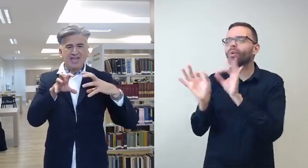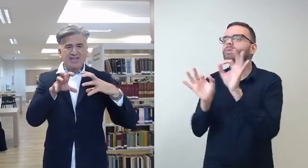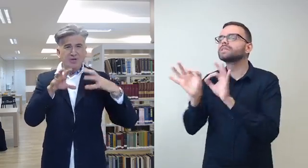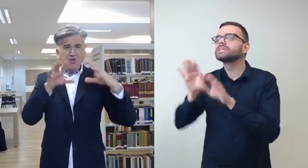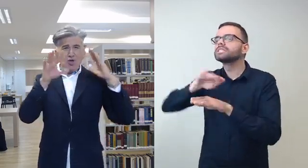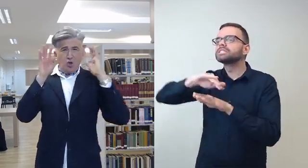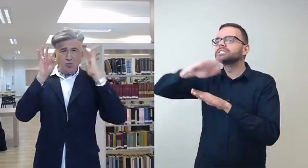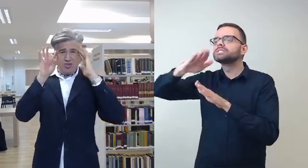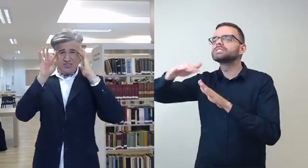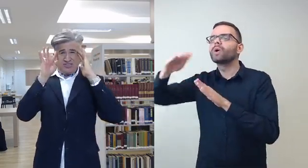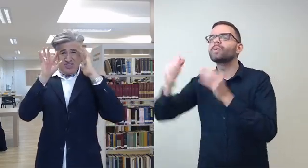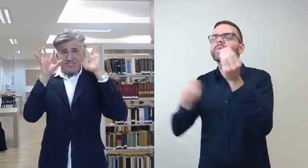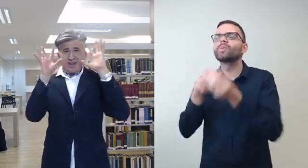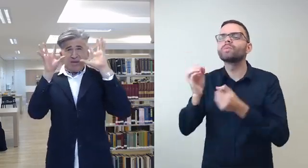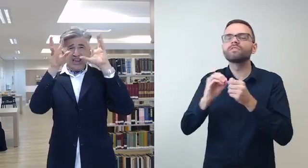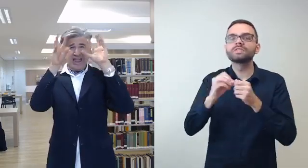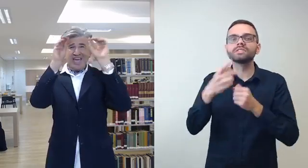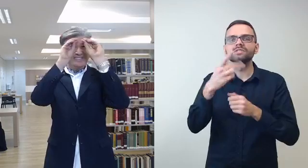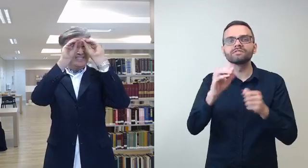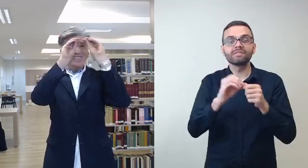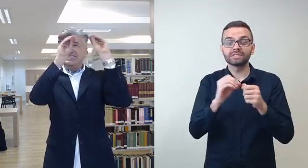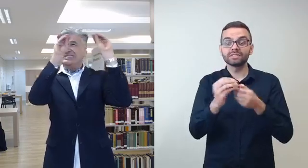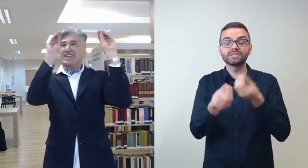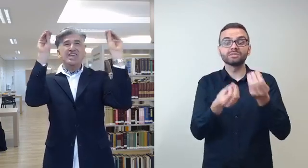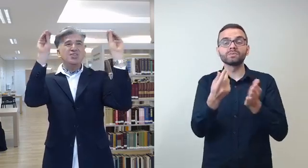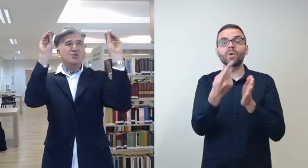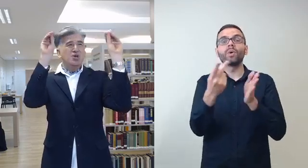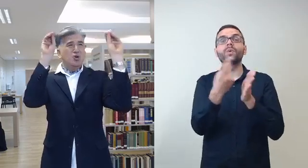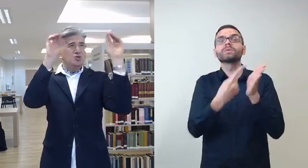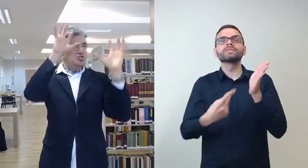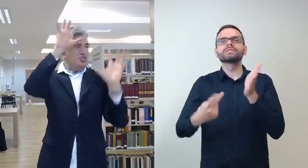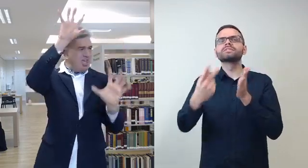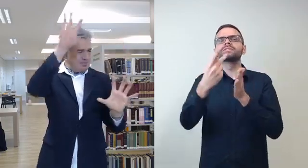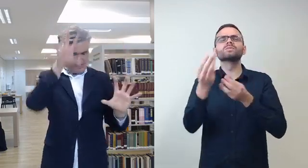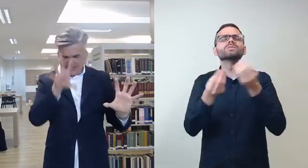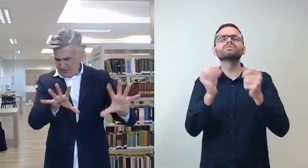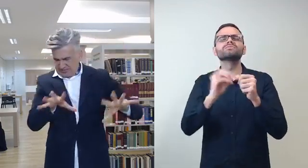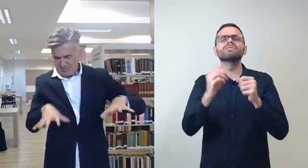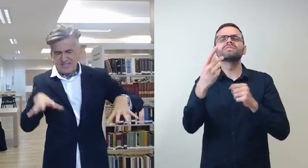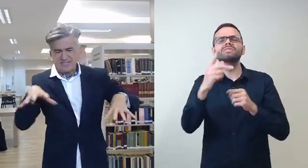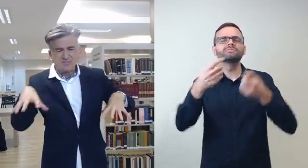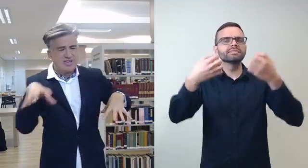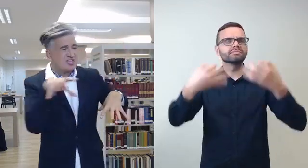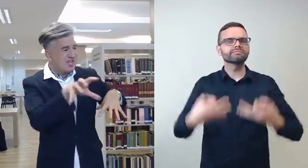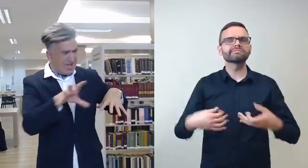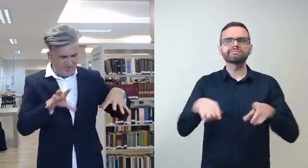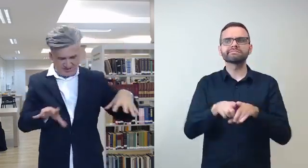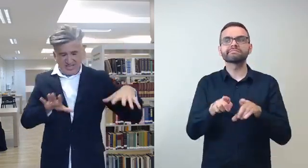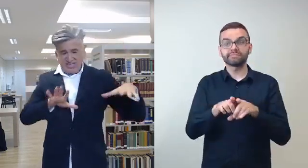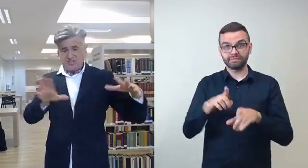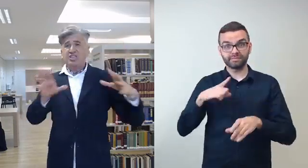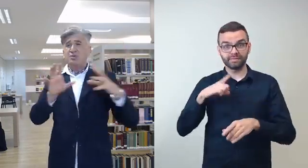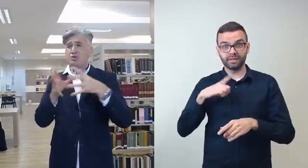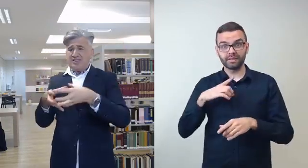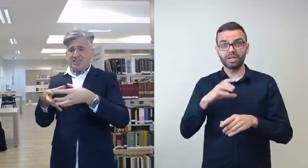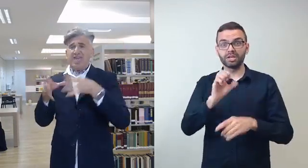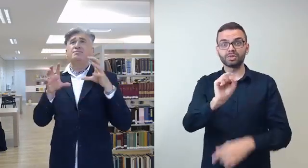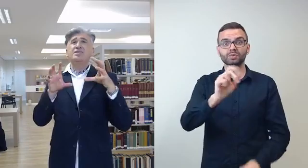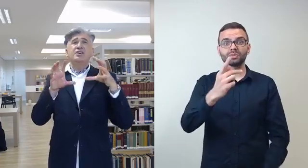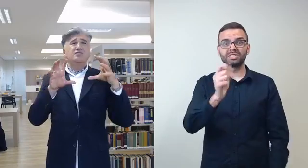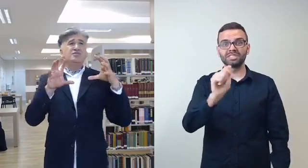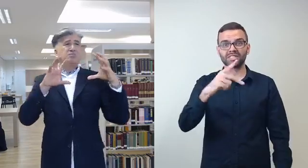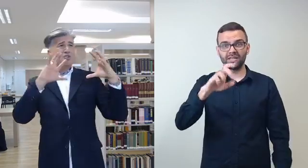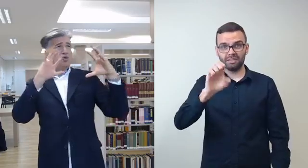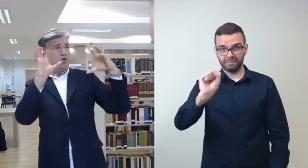tá? Então, como que você vai trabalhar esse desenho, os shapes, que são as massas manejáveis, isso aqui para o